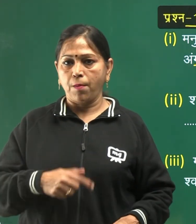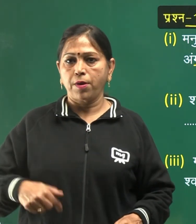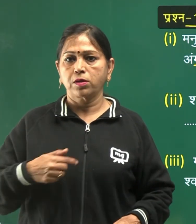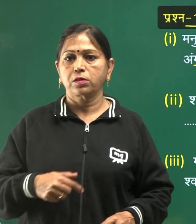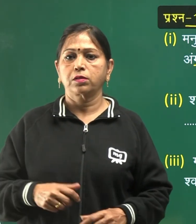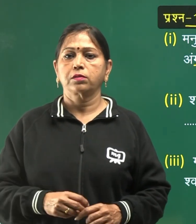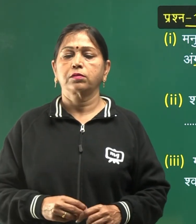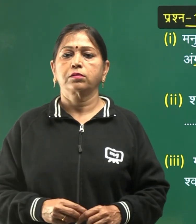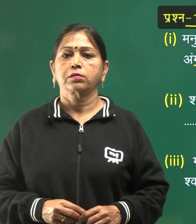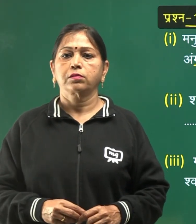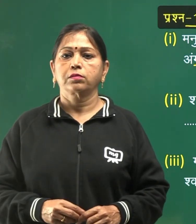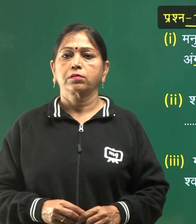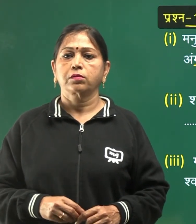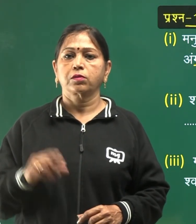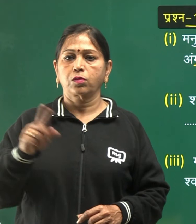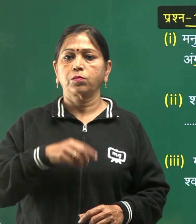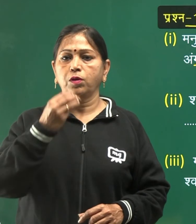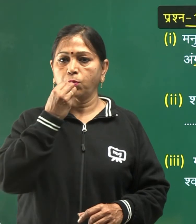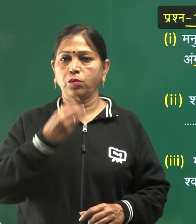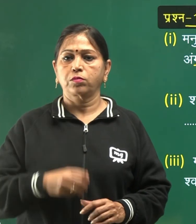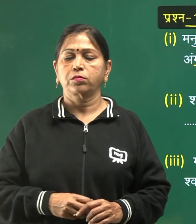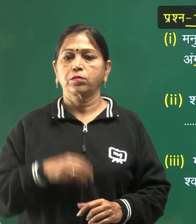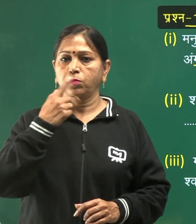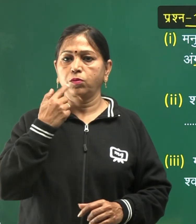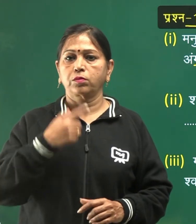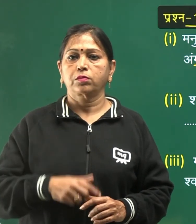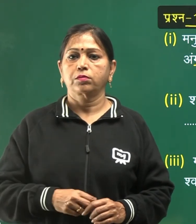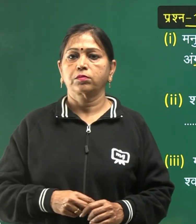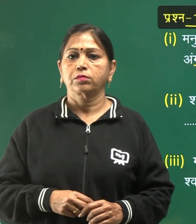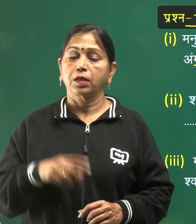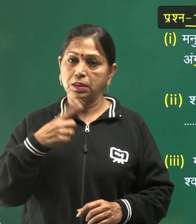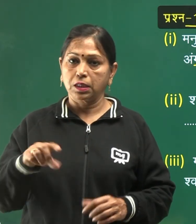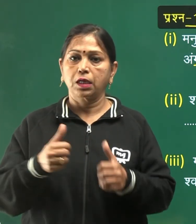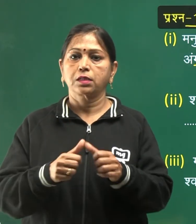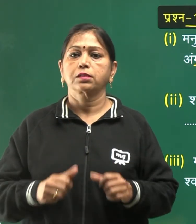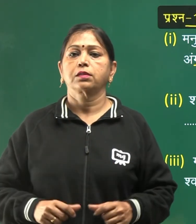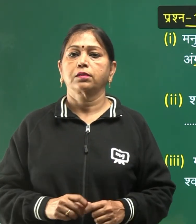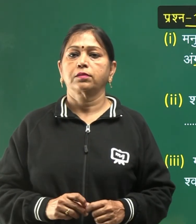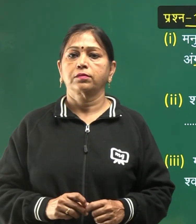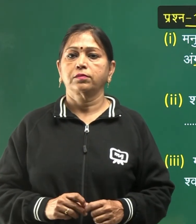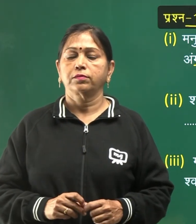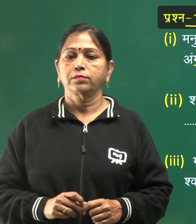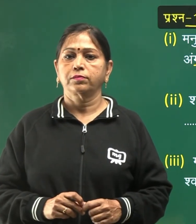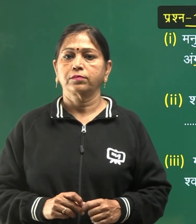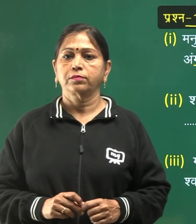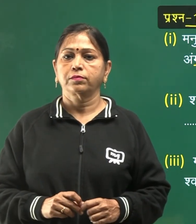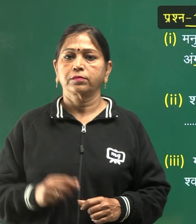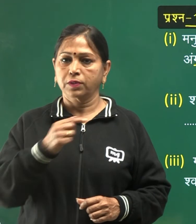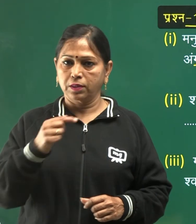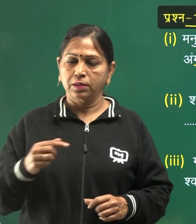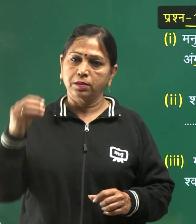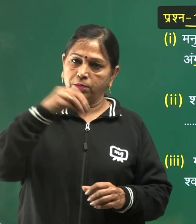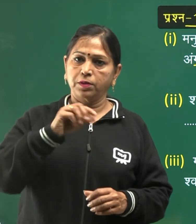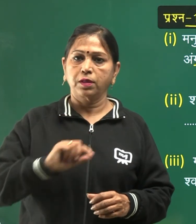आमाशय ओब्लिक मुख, सही ऑप्शन रिक्त स्थान में